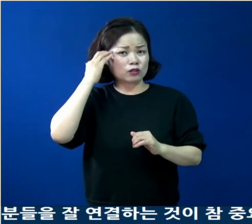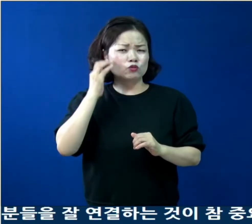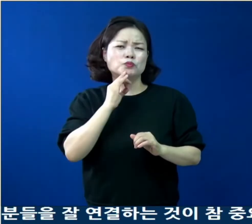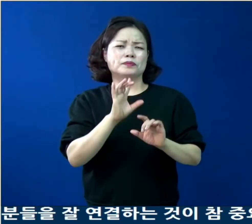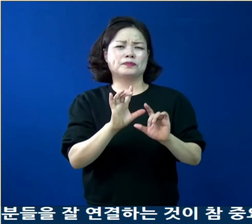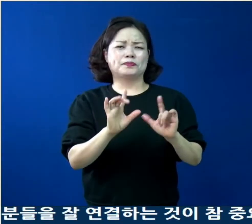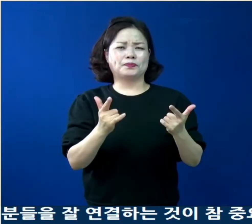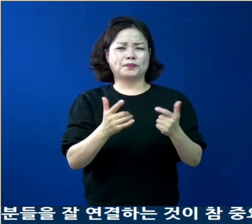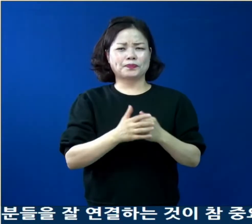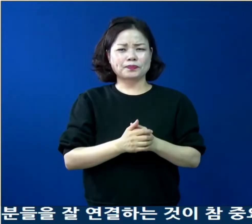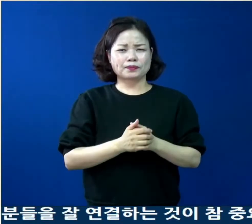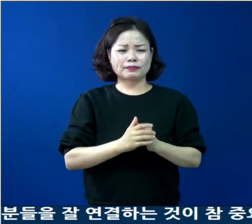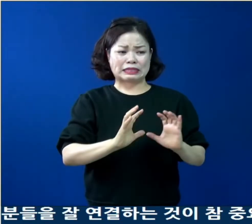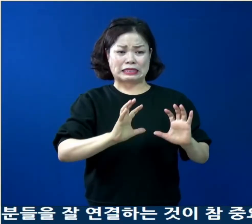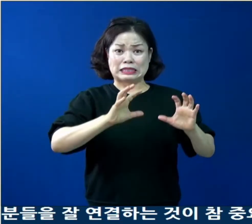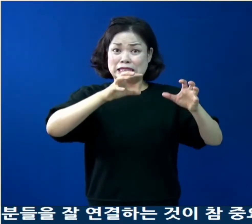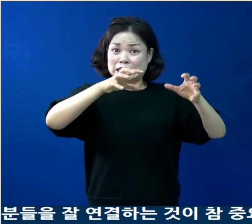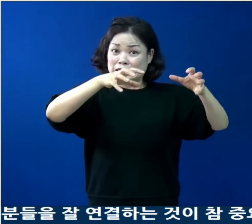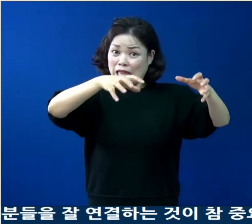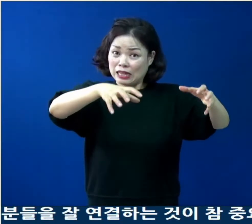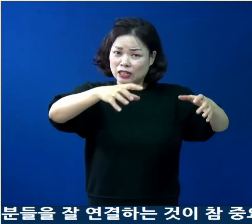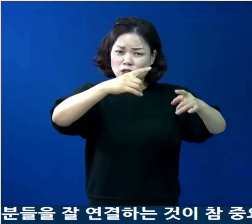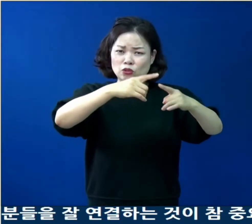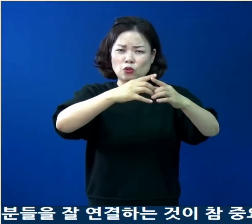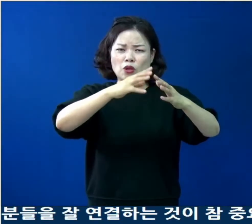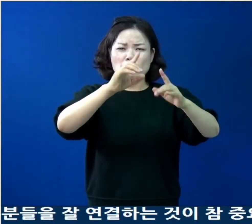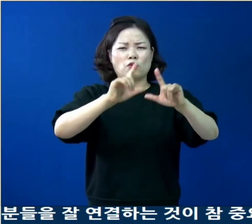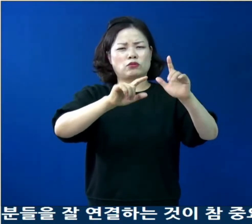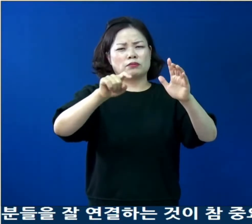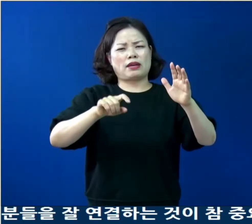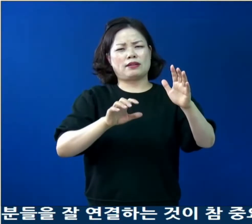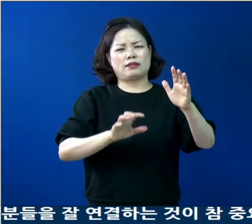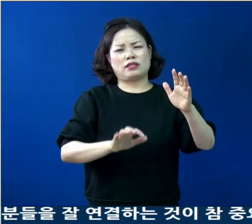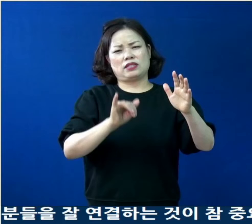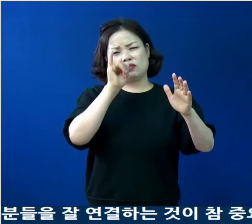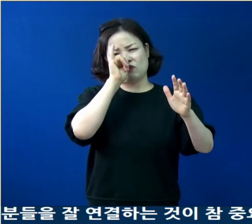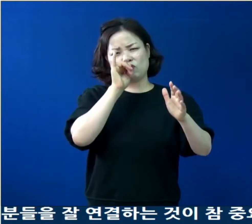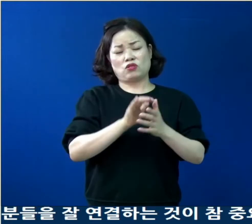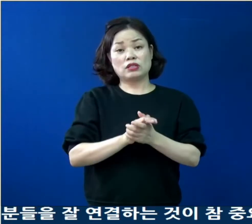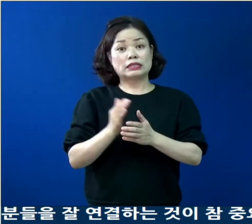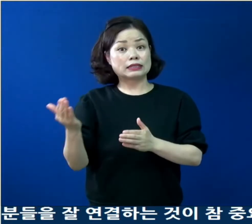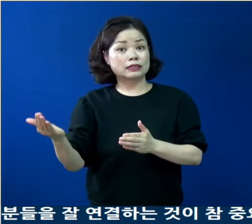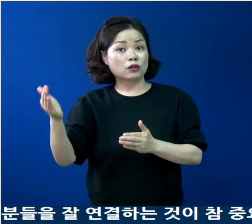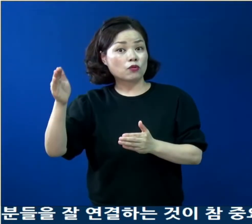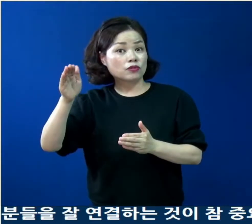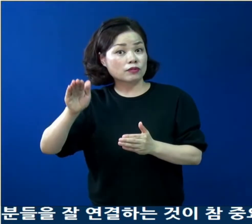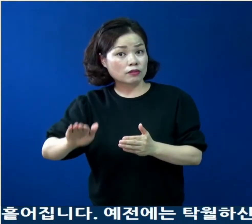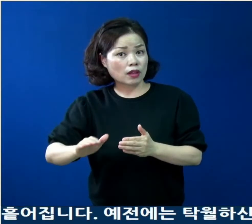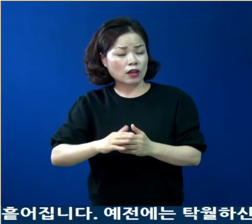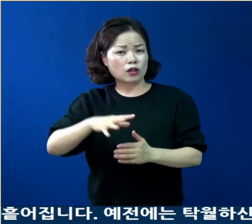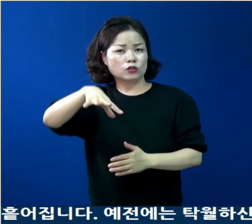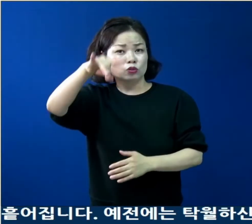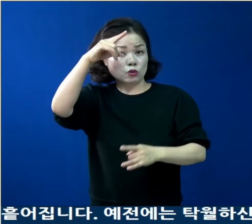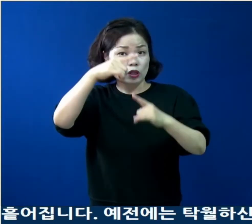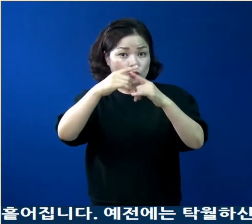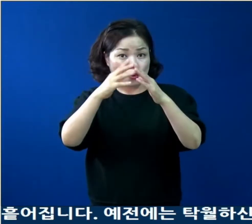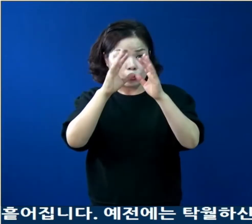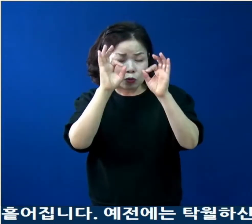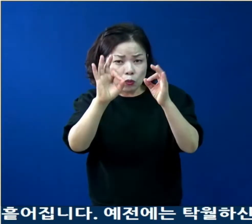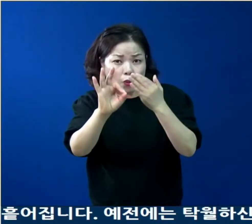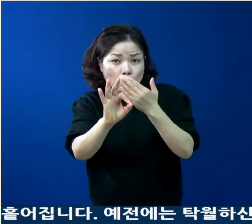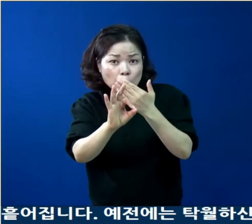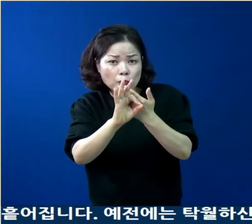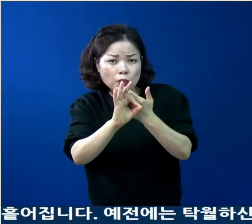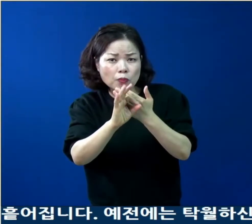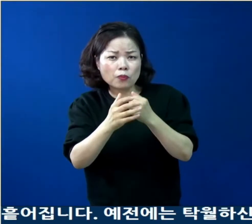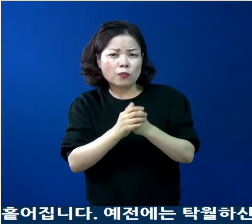아니라 사실은 세계적 교회의 모습 안에 이런 모습들이 있었던 겁니다. 그런데 초대교회를 보게 되면